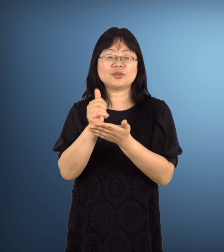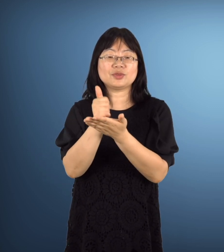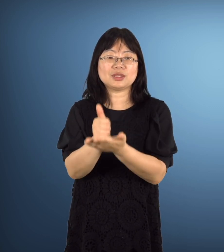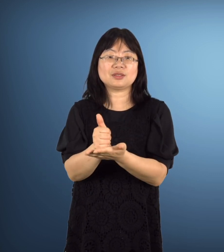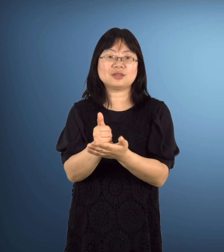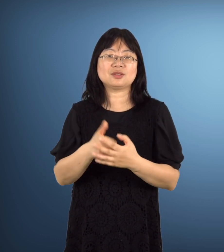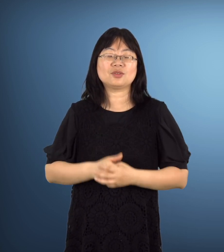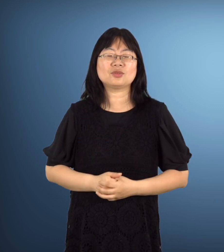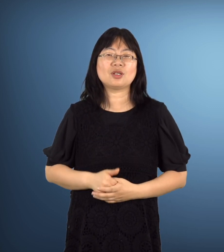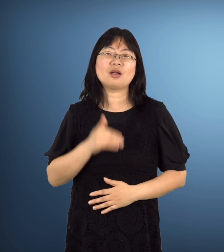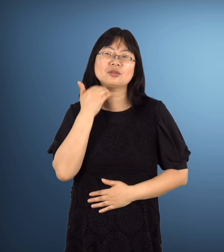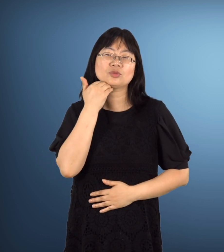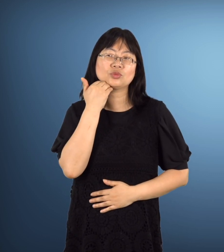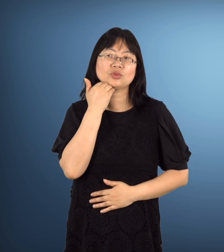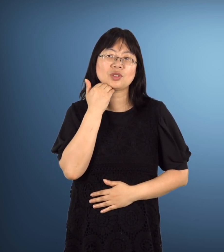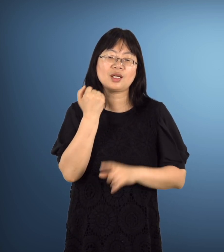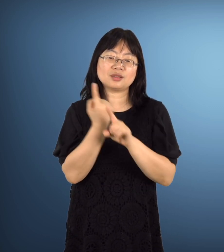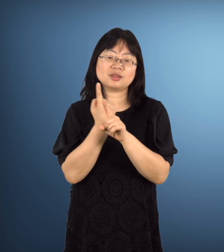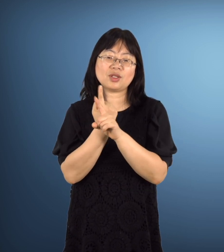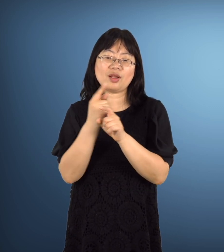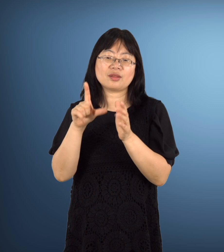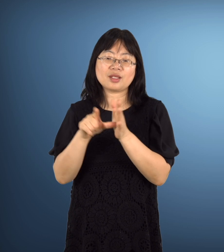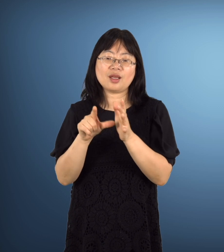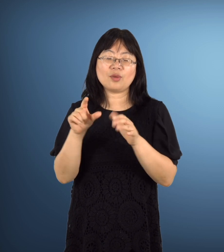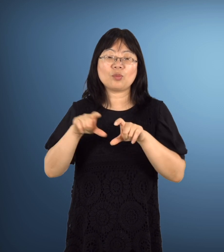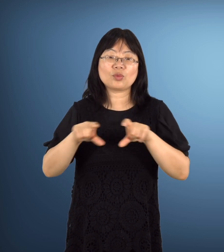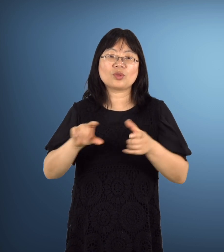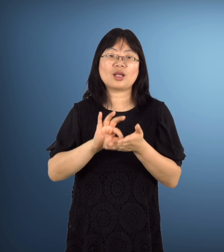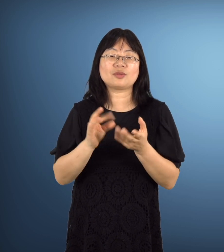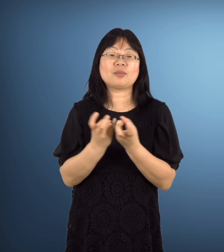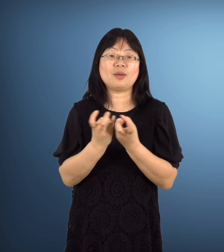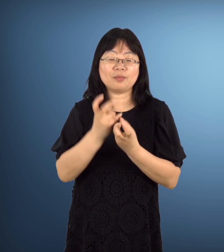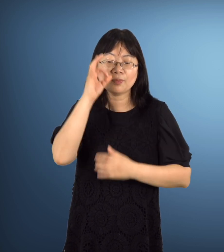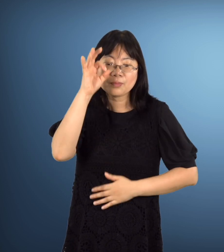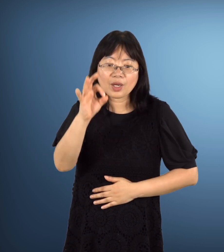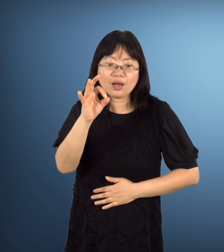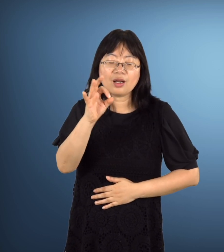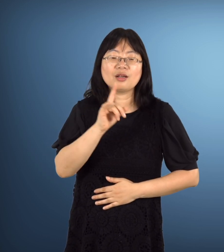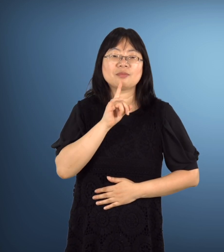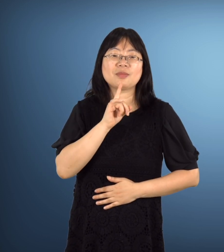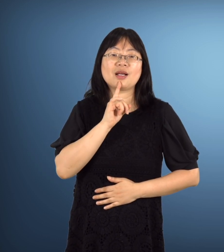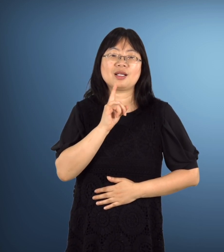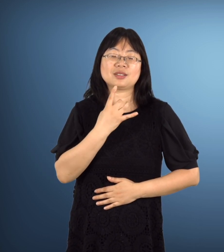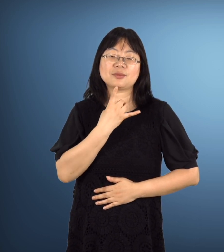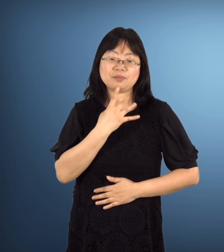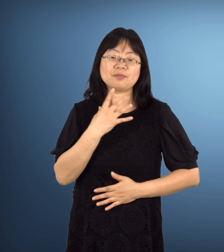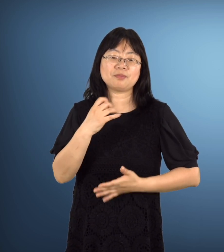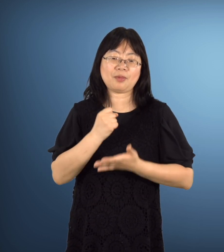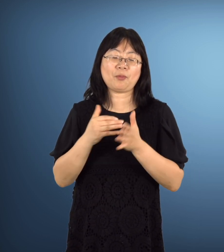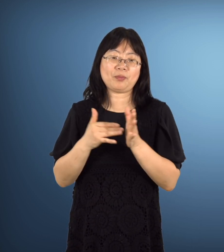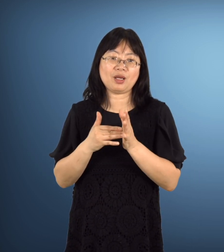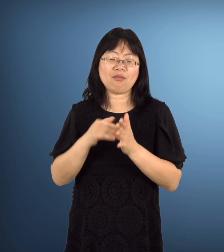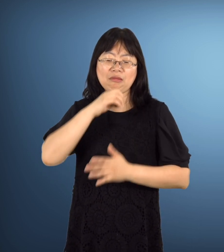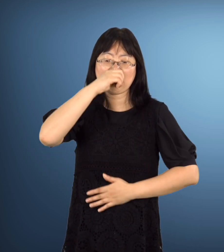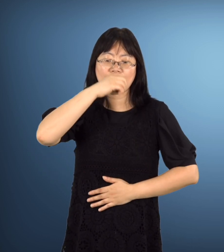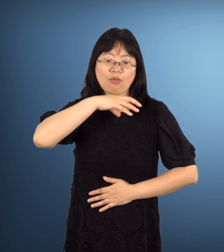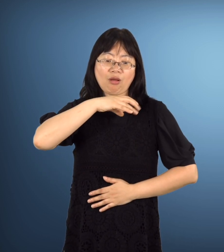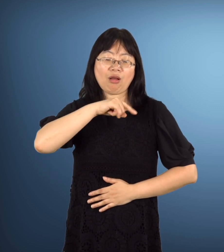예수님이 누군가를 치료하실 때 보통 쓰시는 방법은 말씀으로만 하시거나